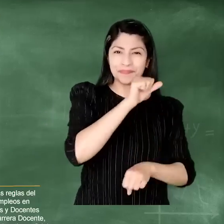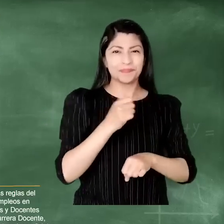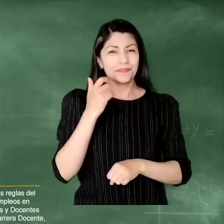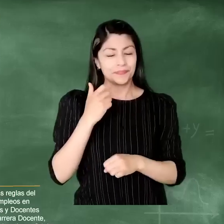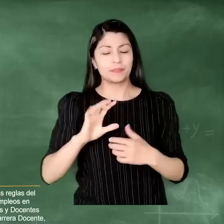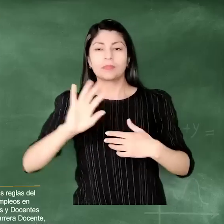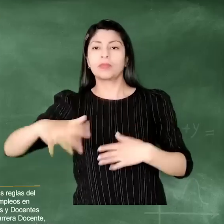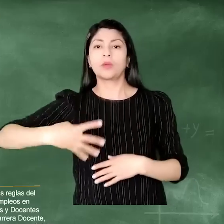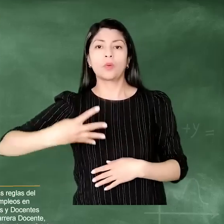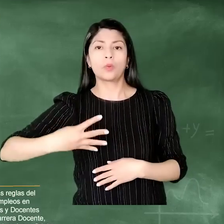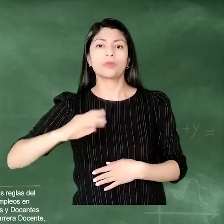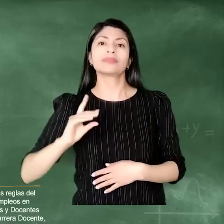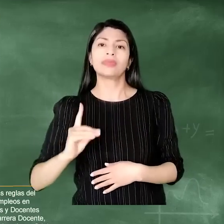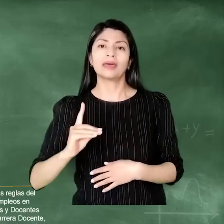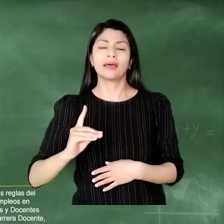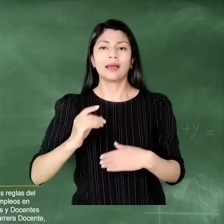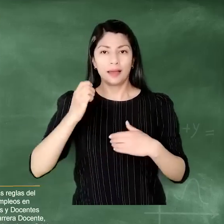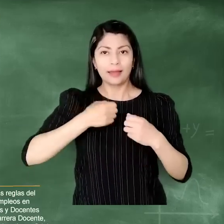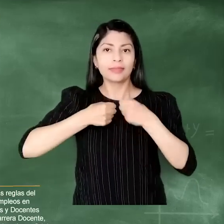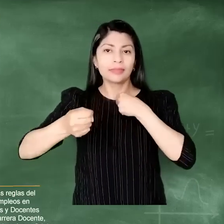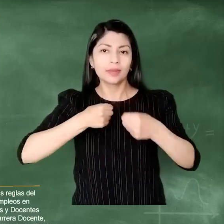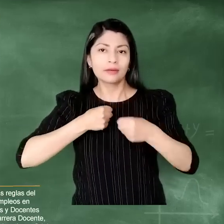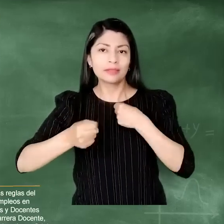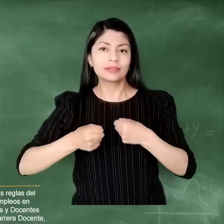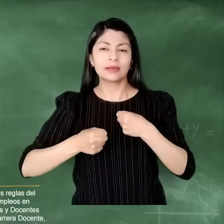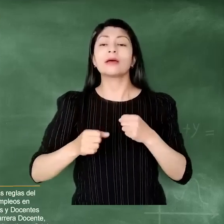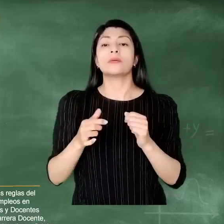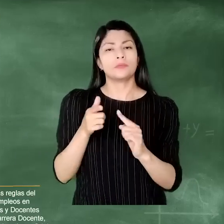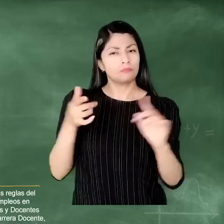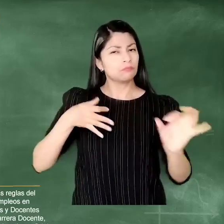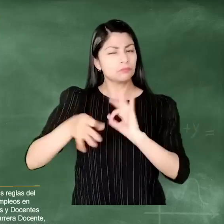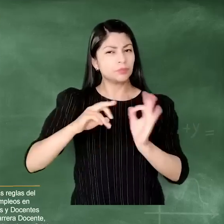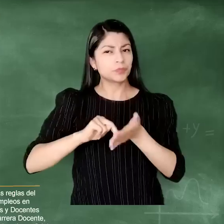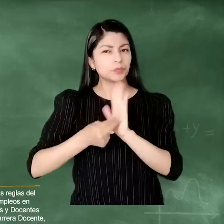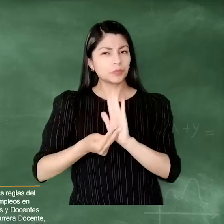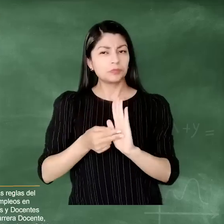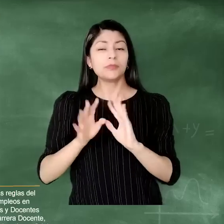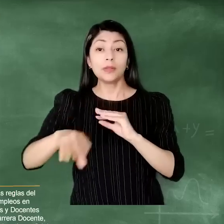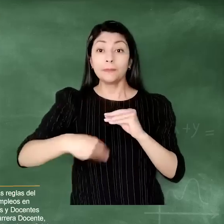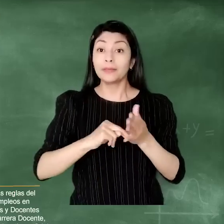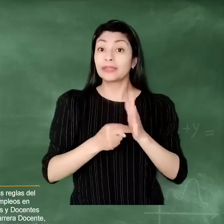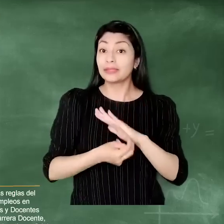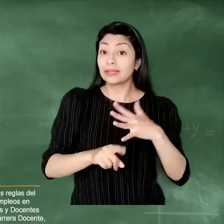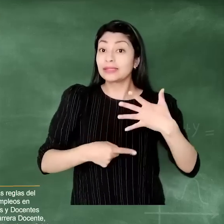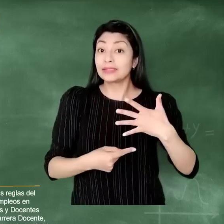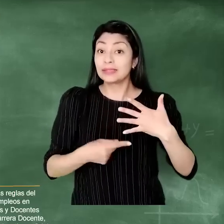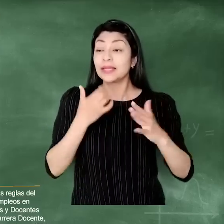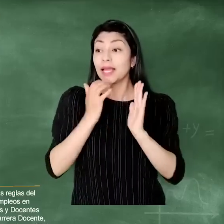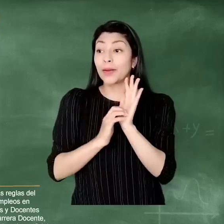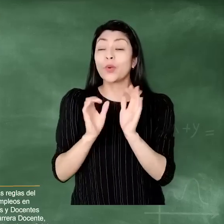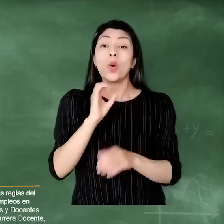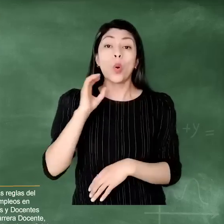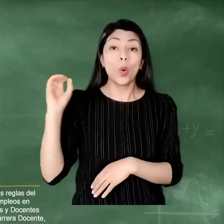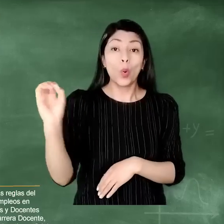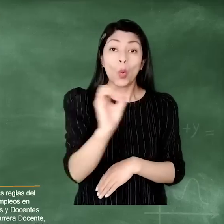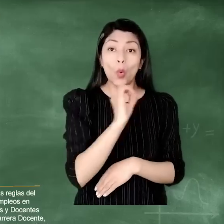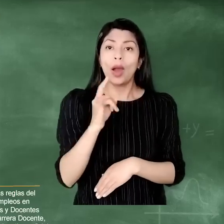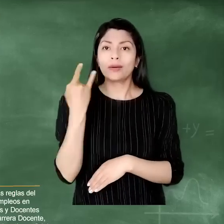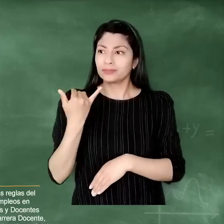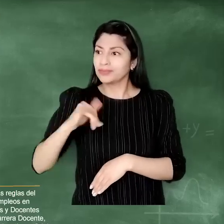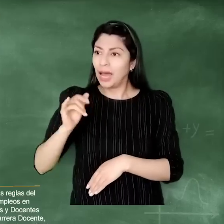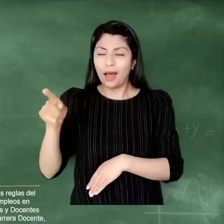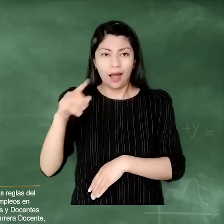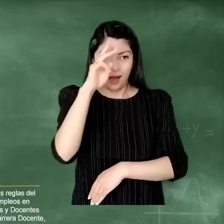D. Prueba de entrevista. 6. La regla referida a los varones que hayan prestado el servicio